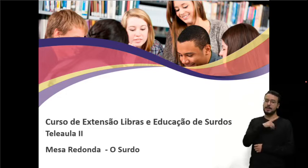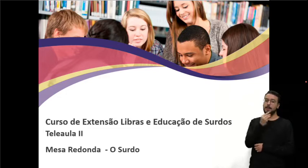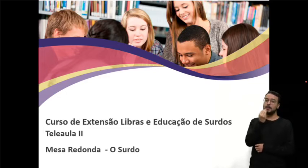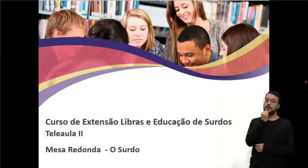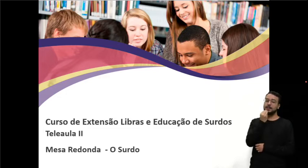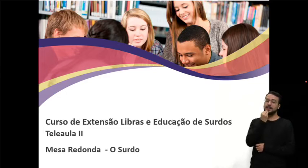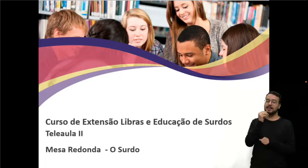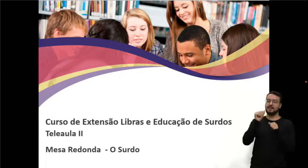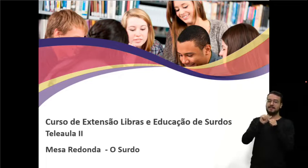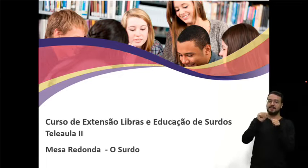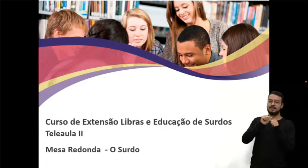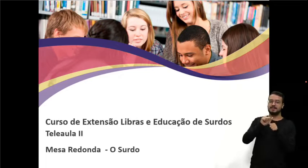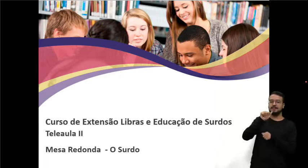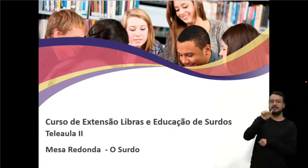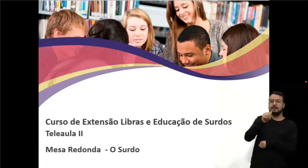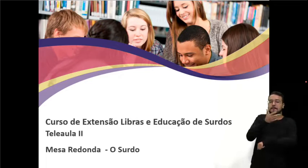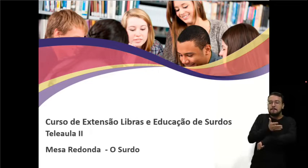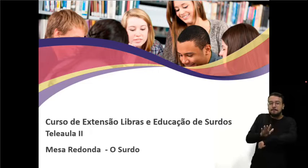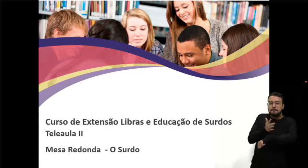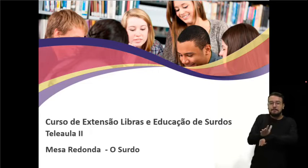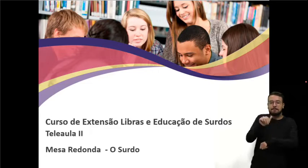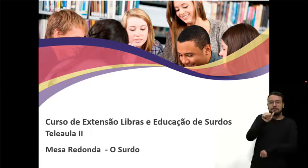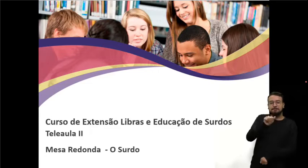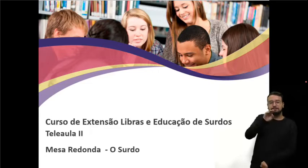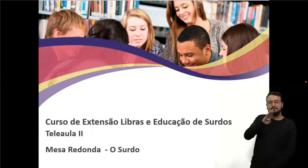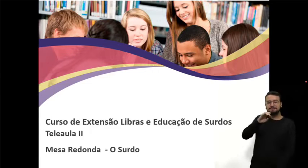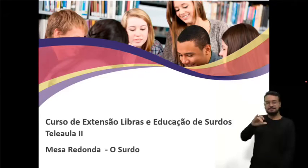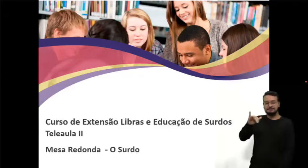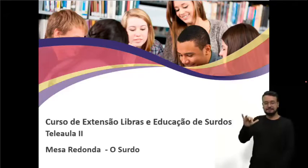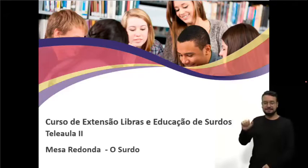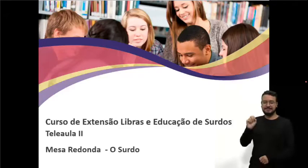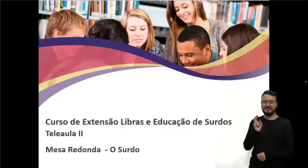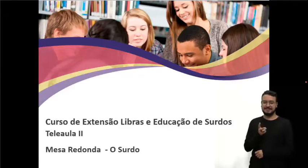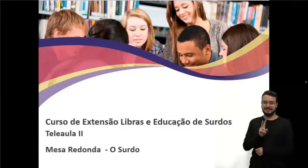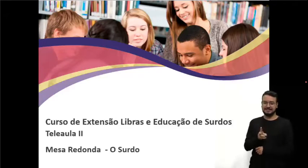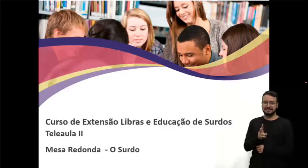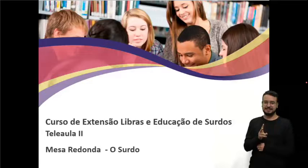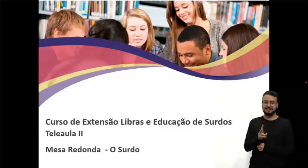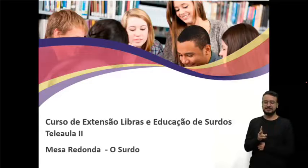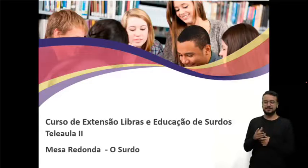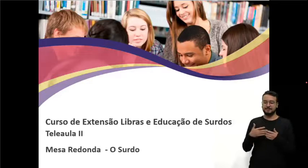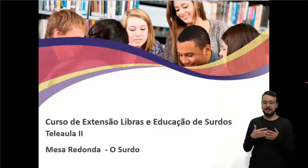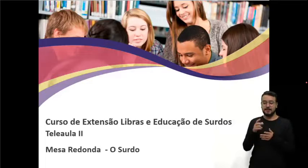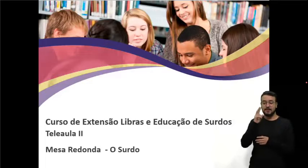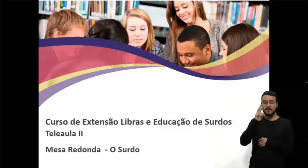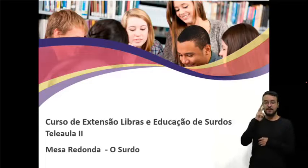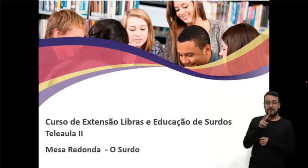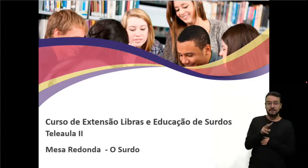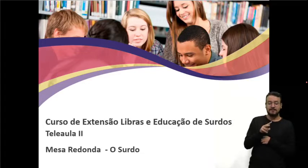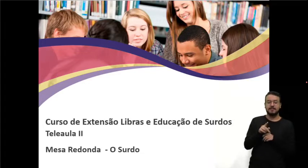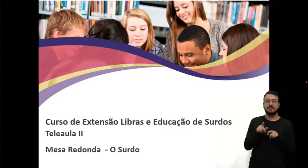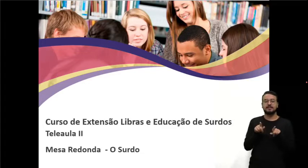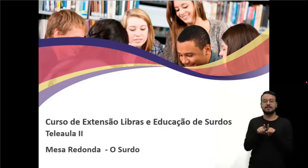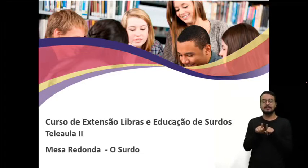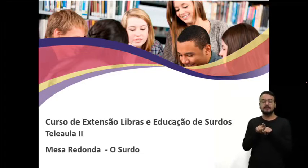datilologia e praticar um pouquinho, sempre com a prática, tanto para ver como para fazer, né? Para perceber como para